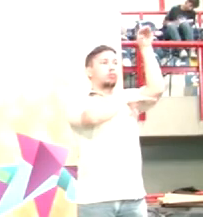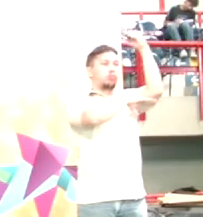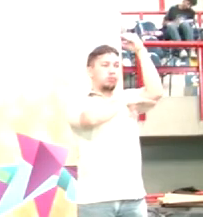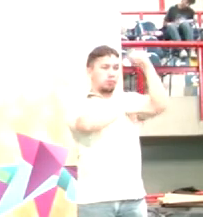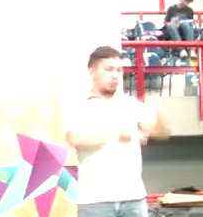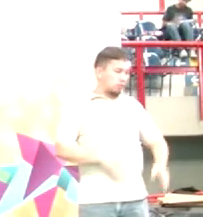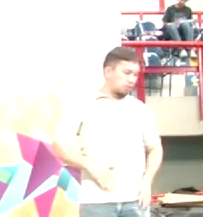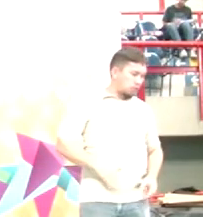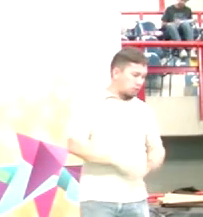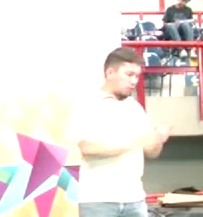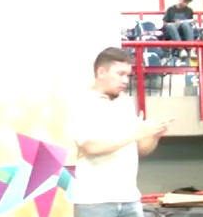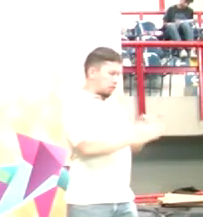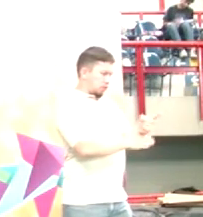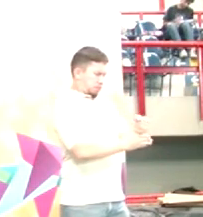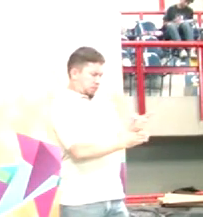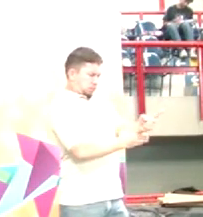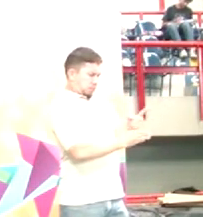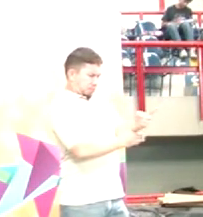Nós abrimos fogo.